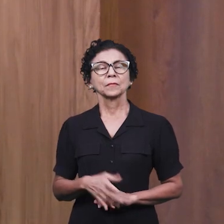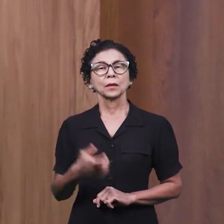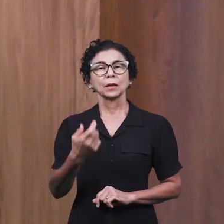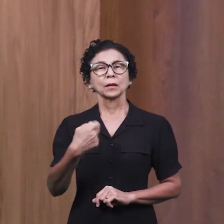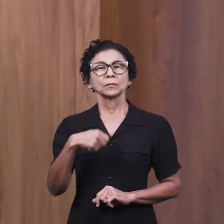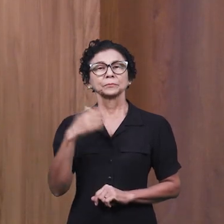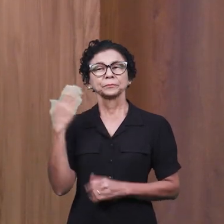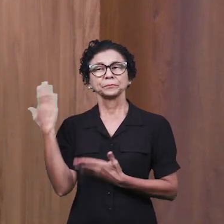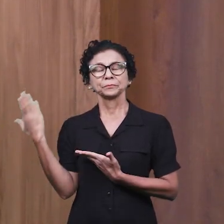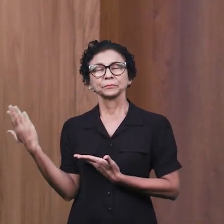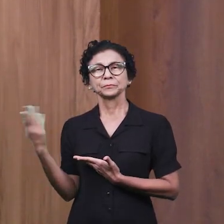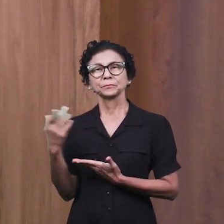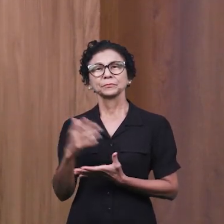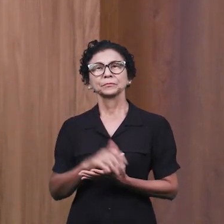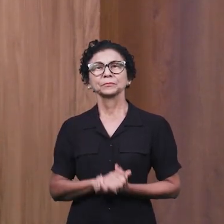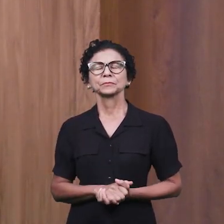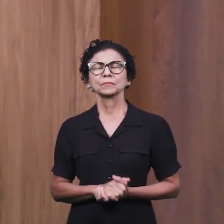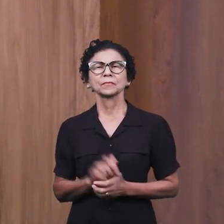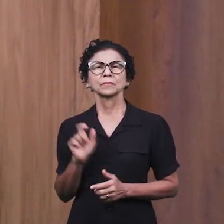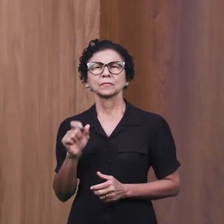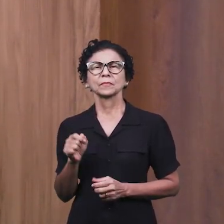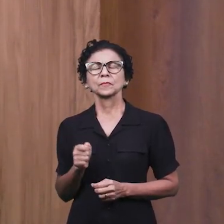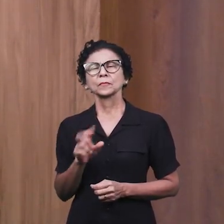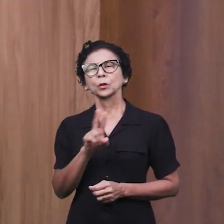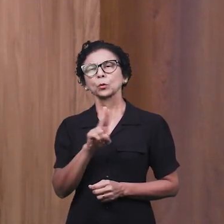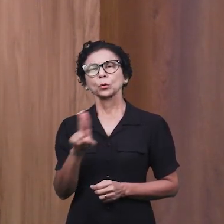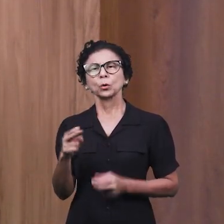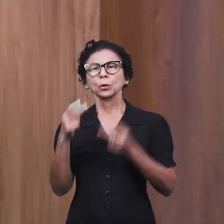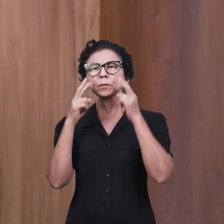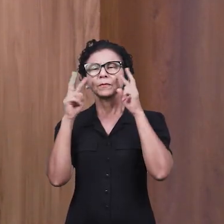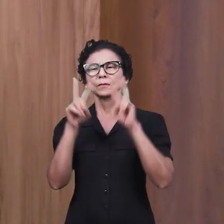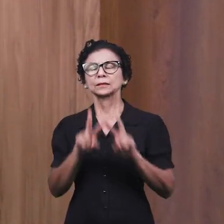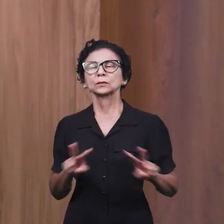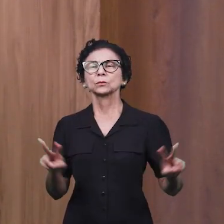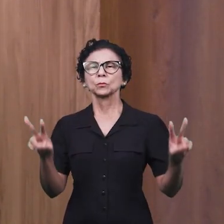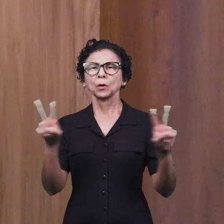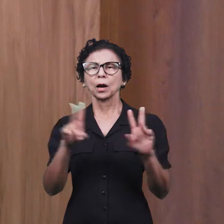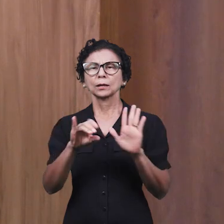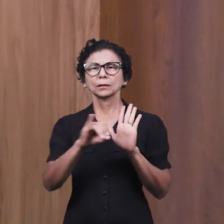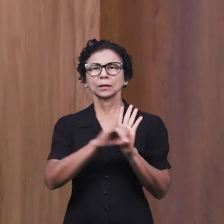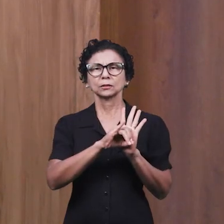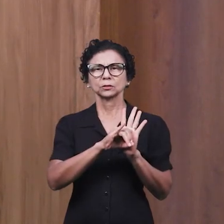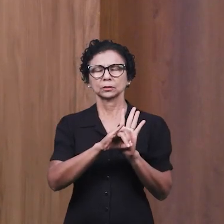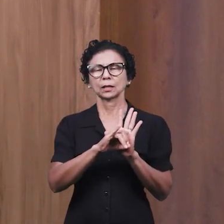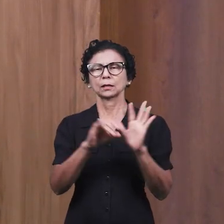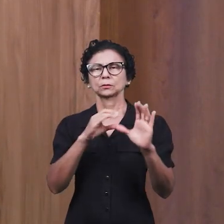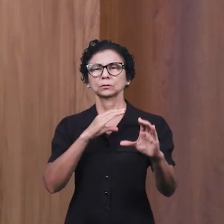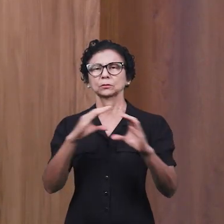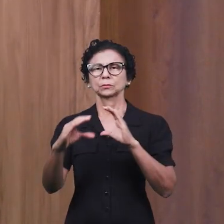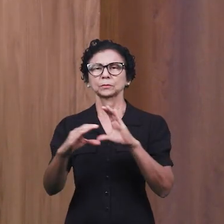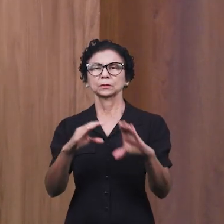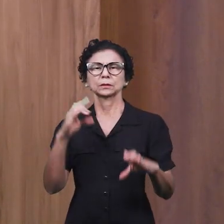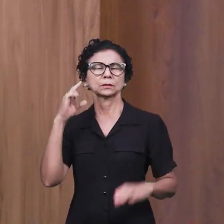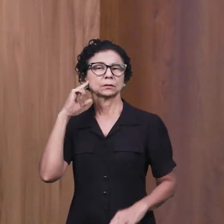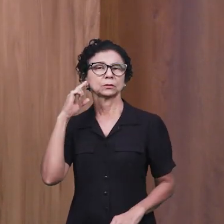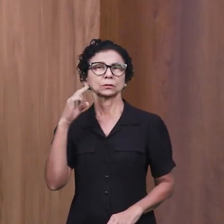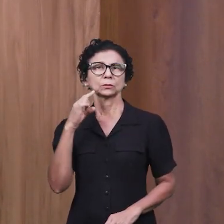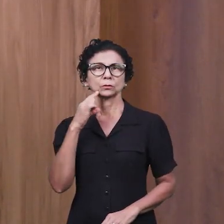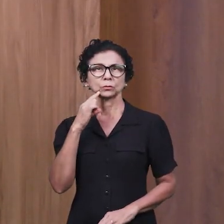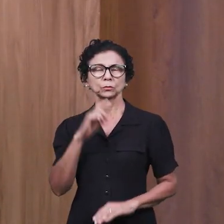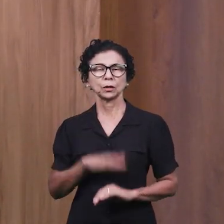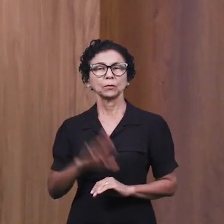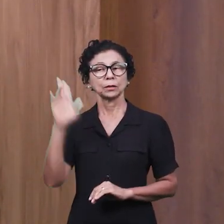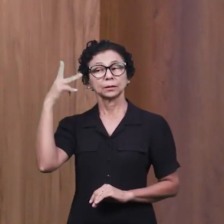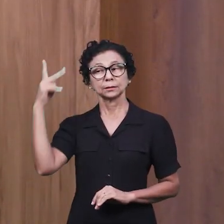é este aqui. O sinal é um nome visual, é como a gente é conhecido dentro da comunidade surda. Então, quando fizer